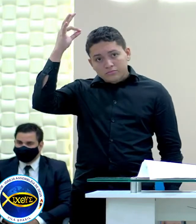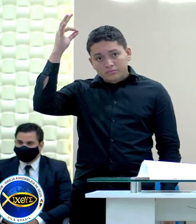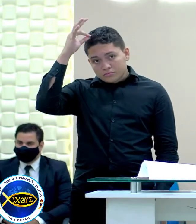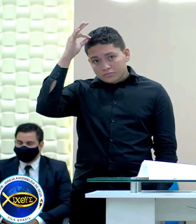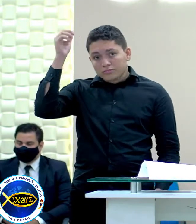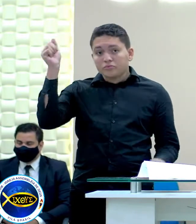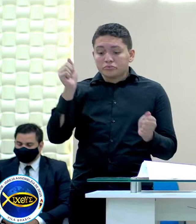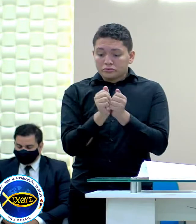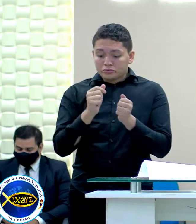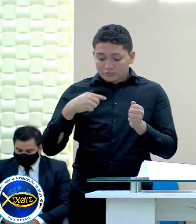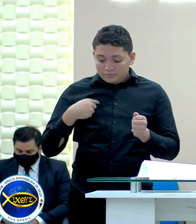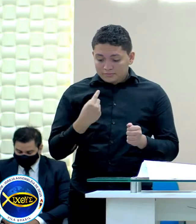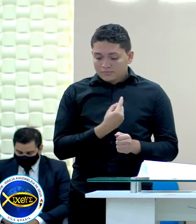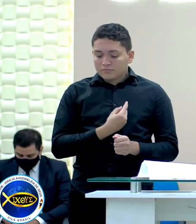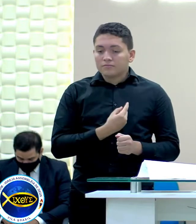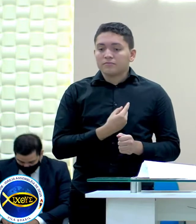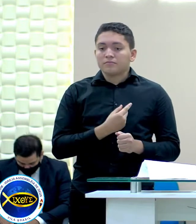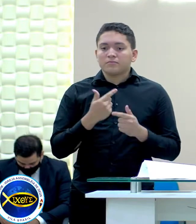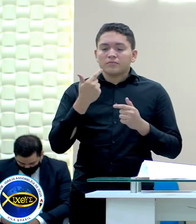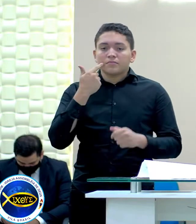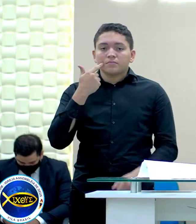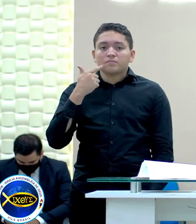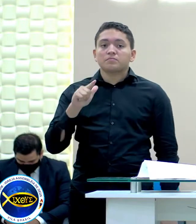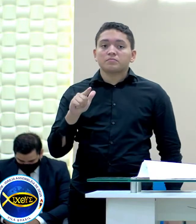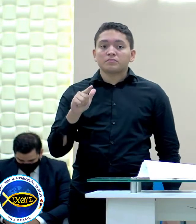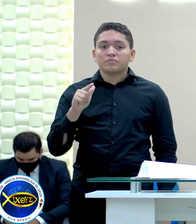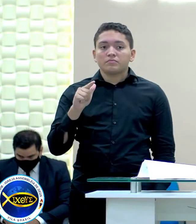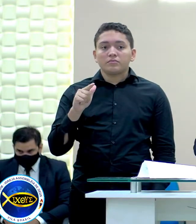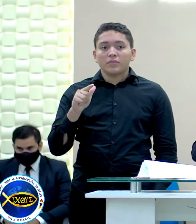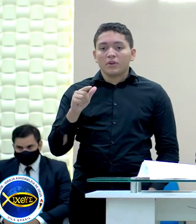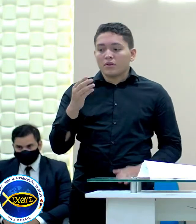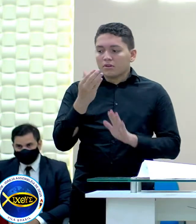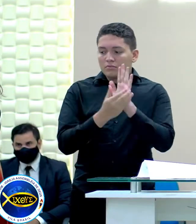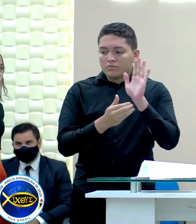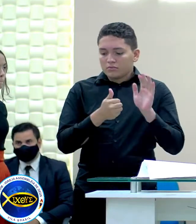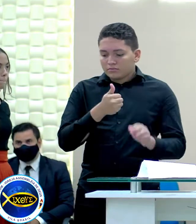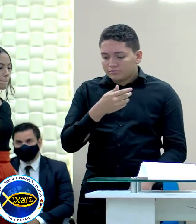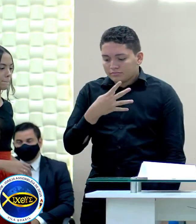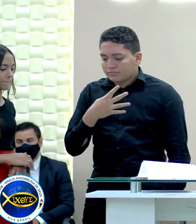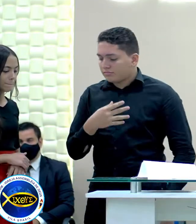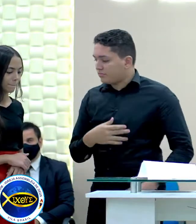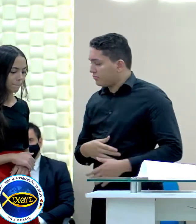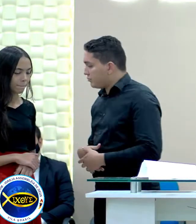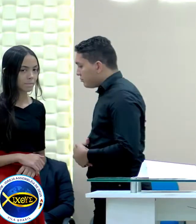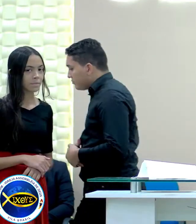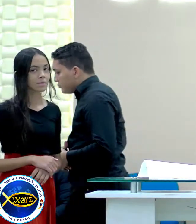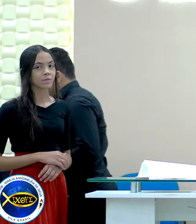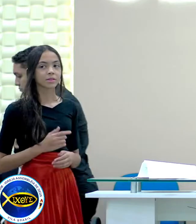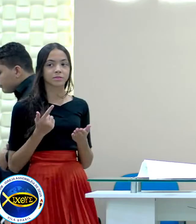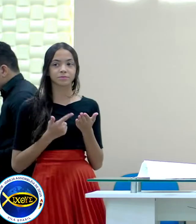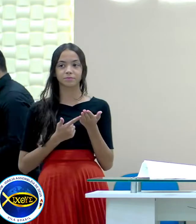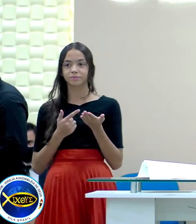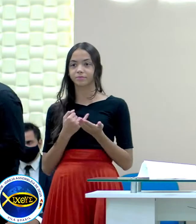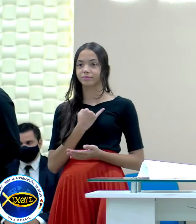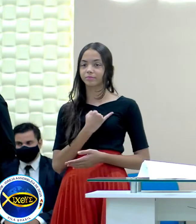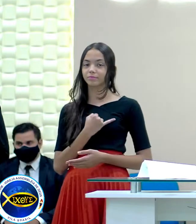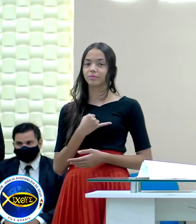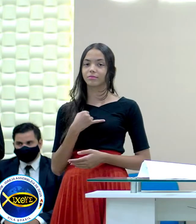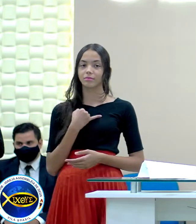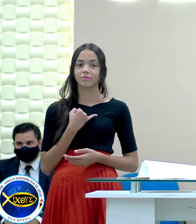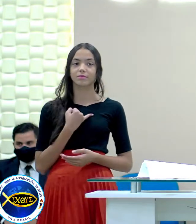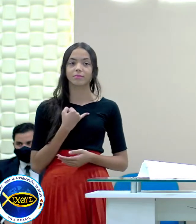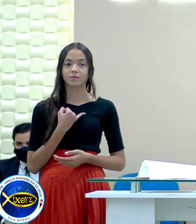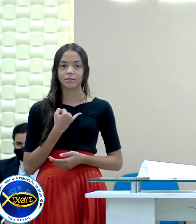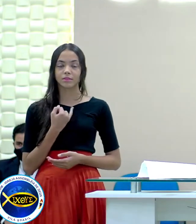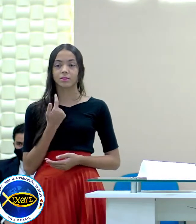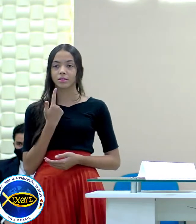igreja. A linguagem do capítulo 14 do livro de João é uma linguagem que